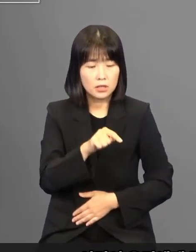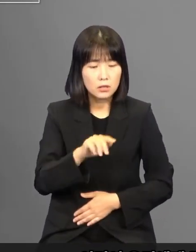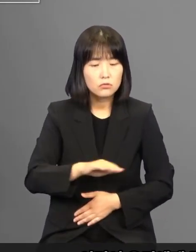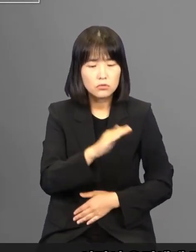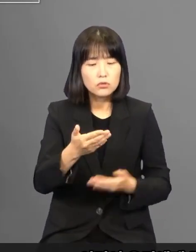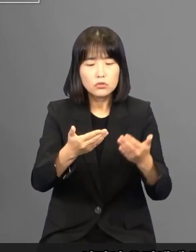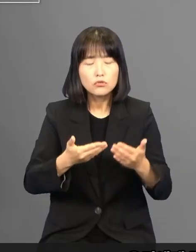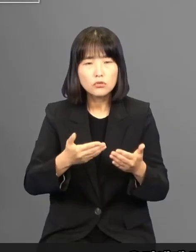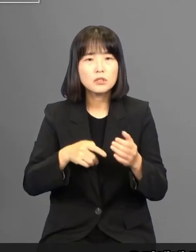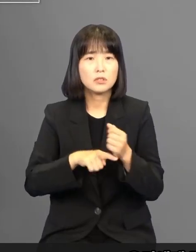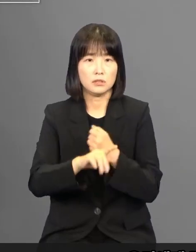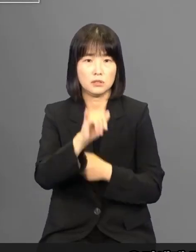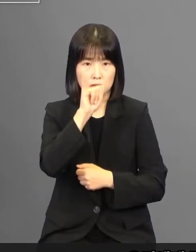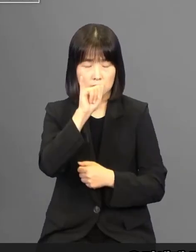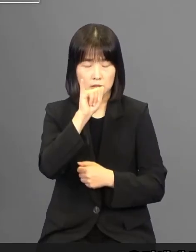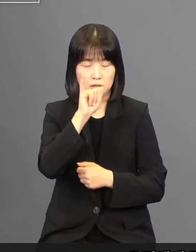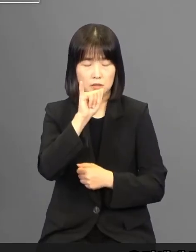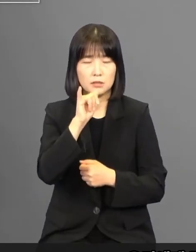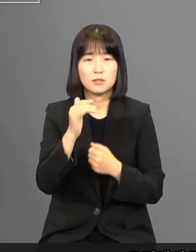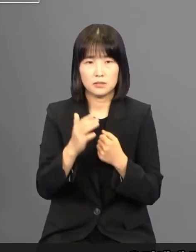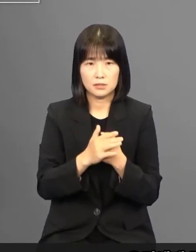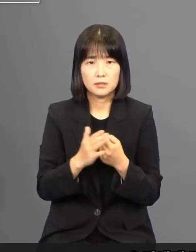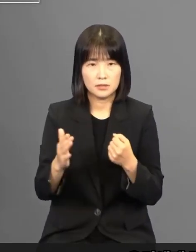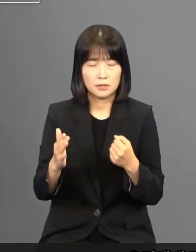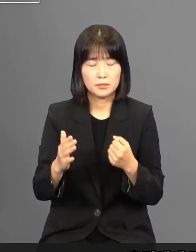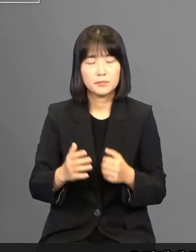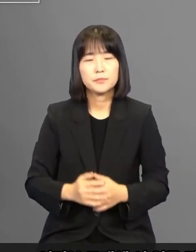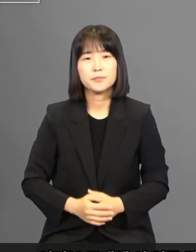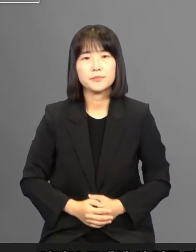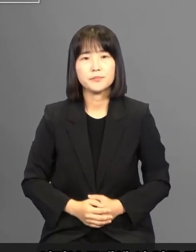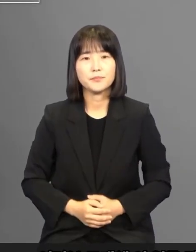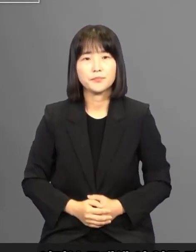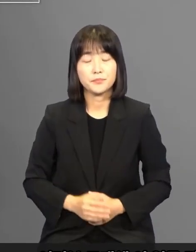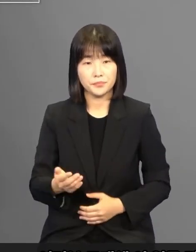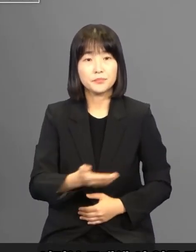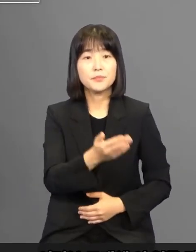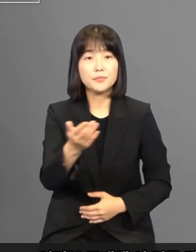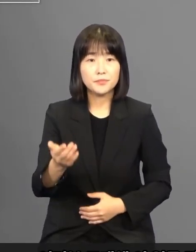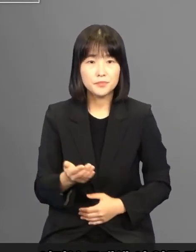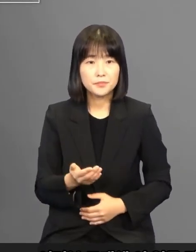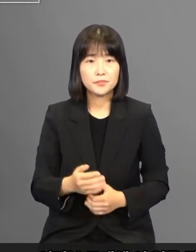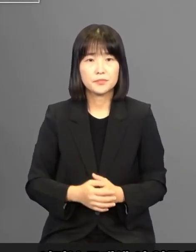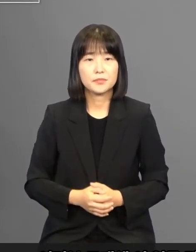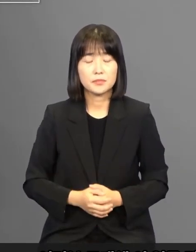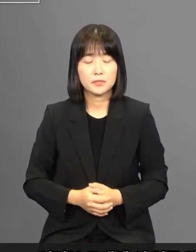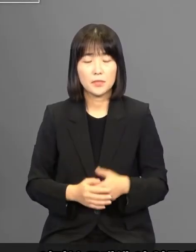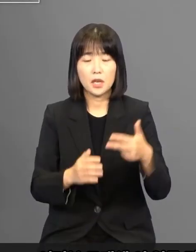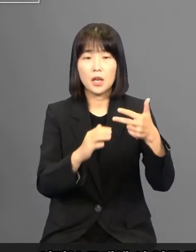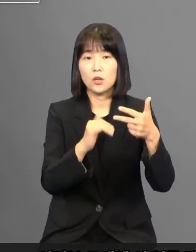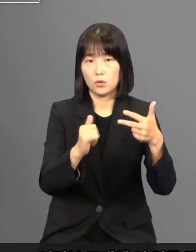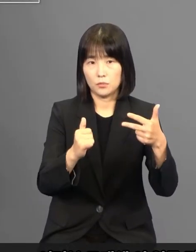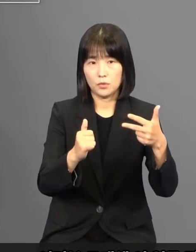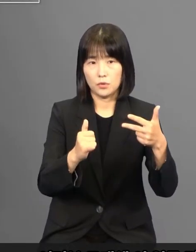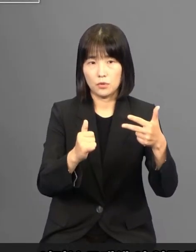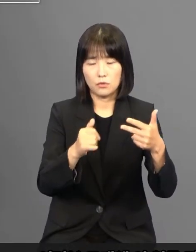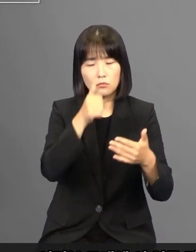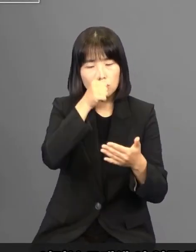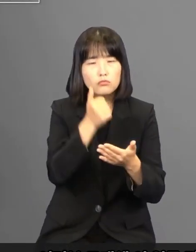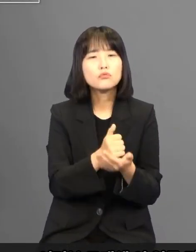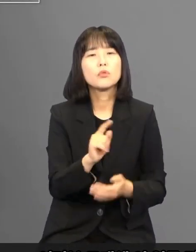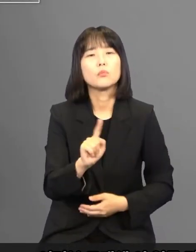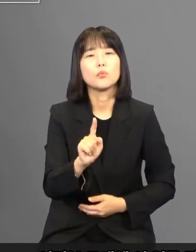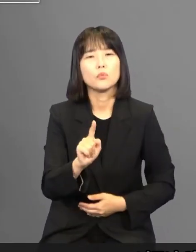메시지가 있기 때문에 우리에게 주어진 말씀인 것이죠. 여러분, 도대체 이 7명은 무슨 죄가 있어서